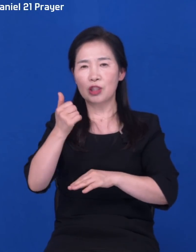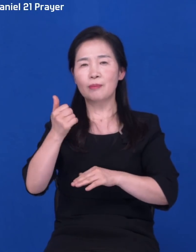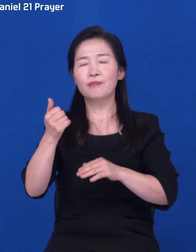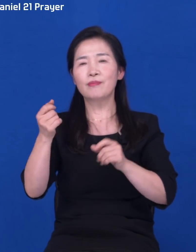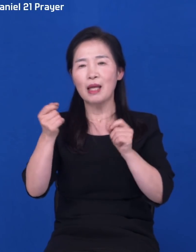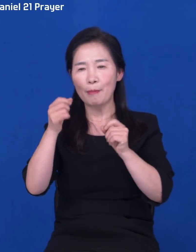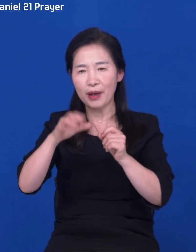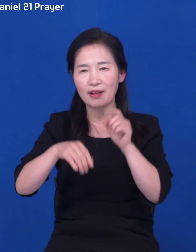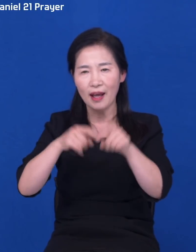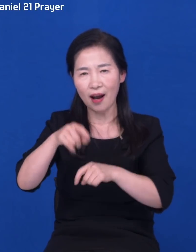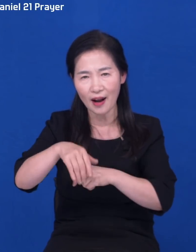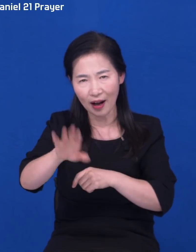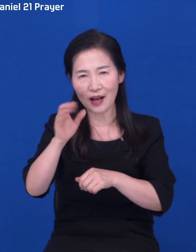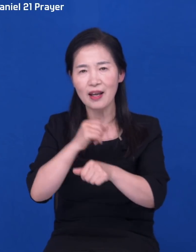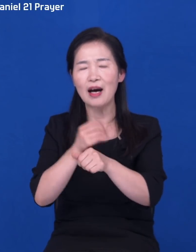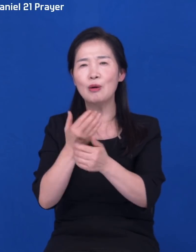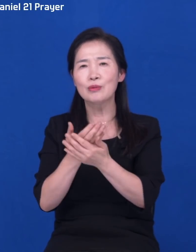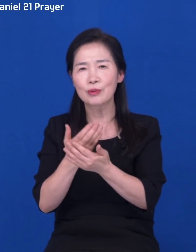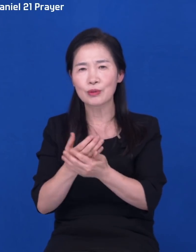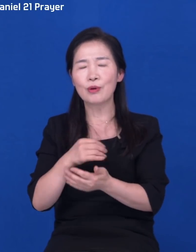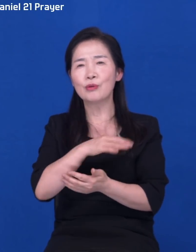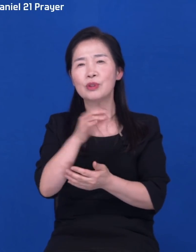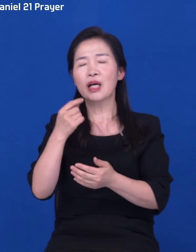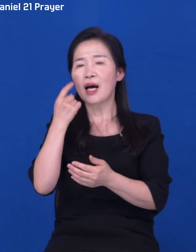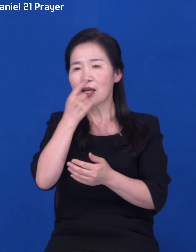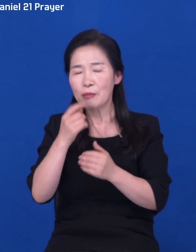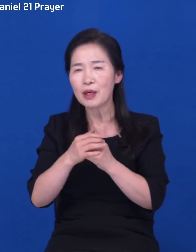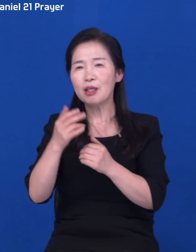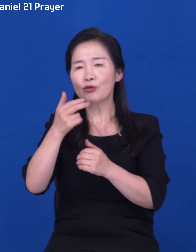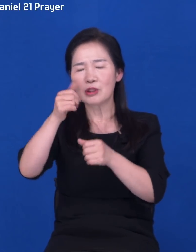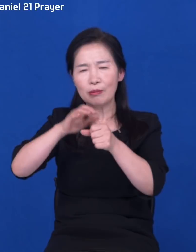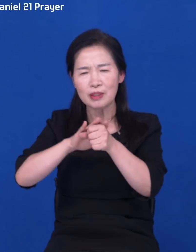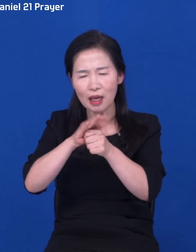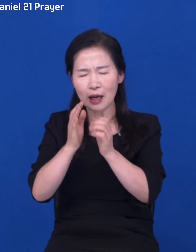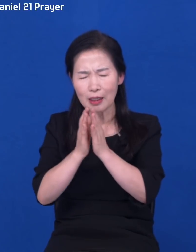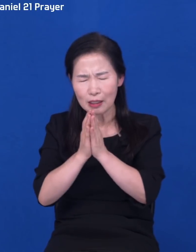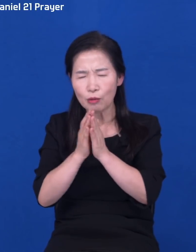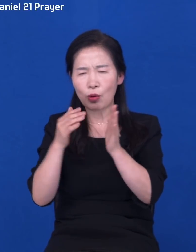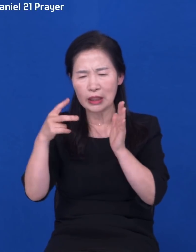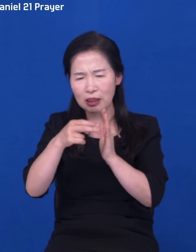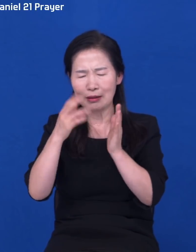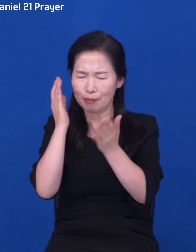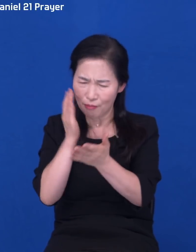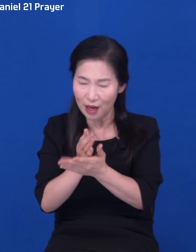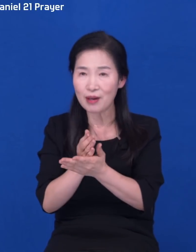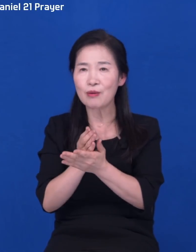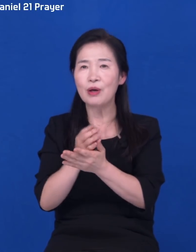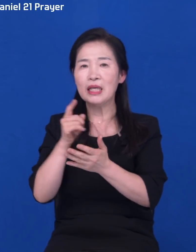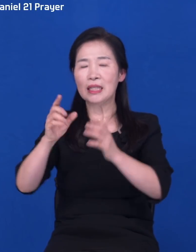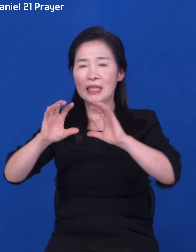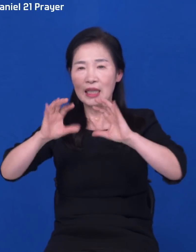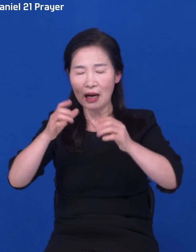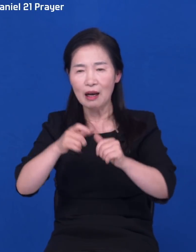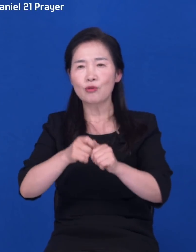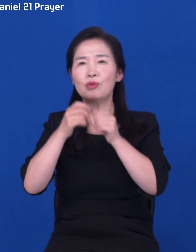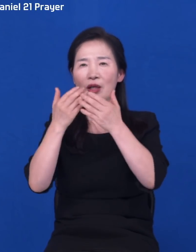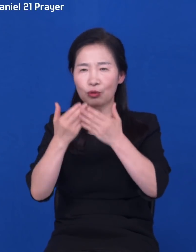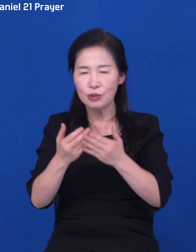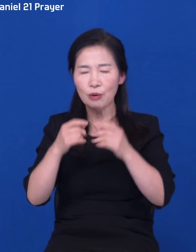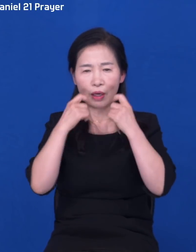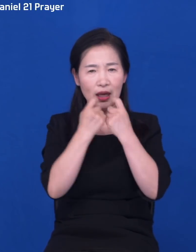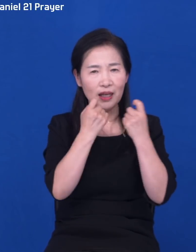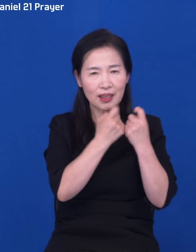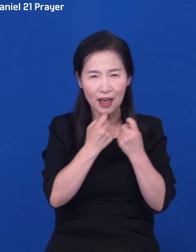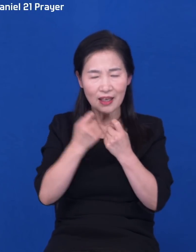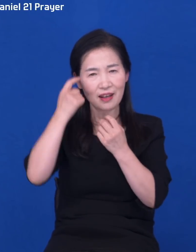주시옵소서. 우리 입에서 주님에 대한 그 사랑과 기도가 떨어지지 않게 하여 주시옵고, 하나님 아버지 이 나라도 구하여 주시고 우리 개인의 모든